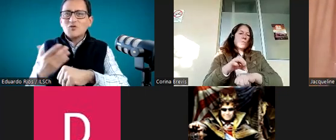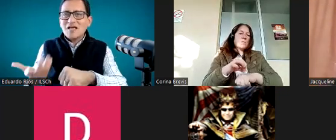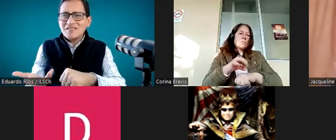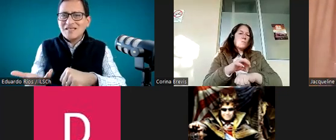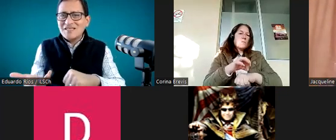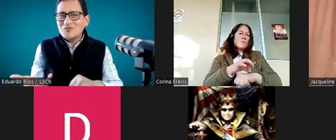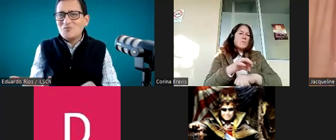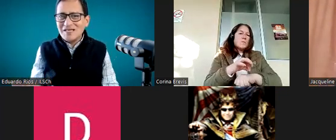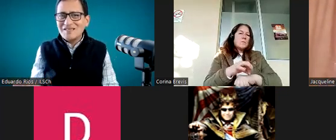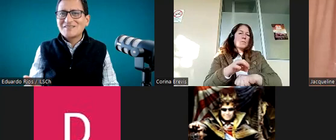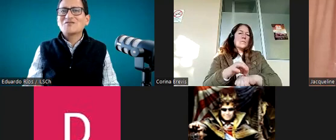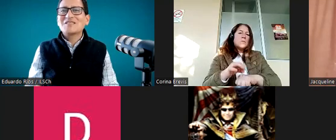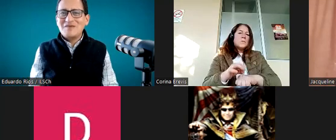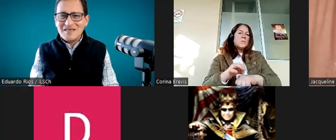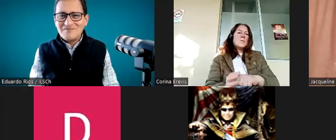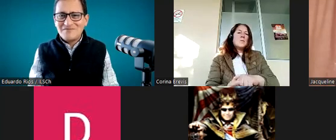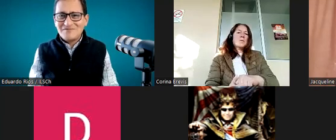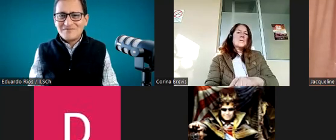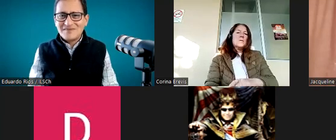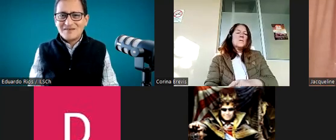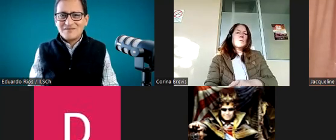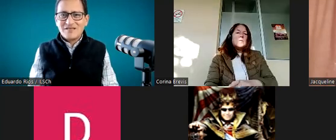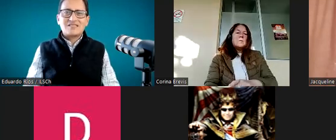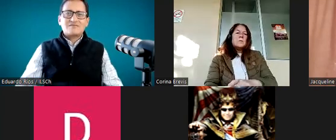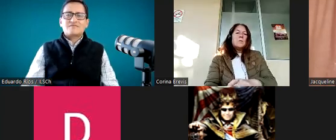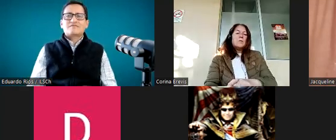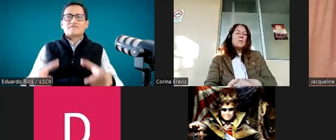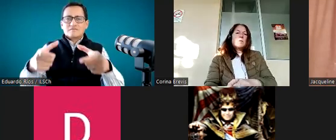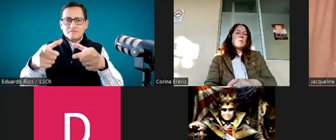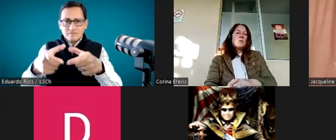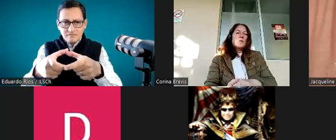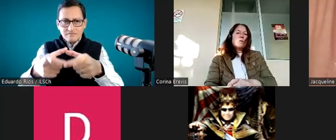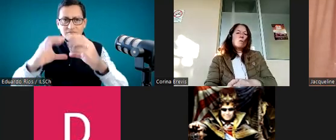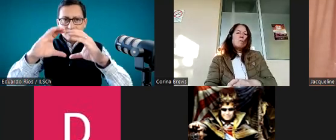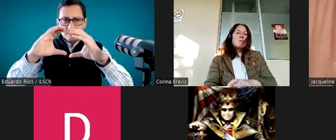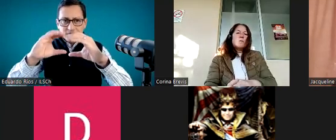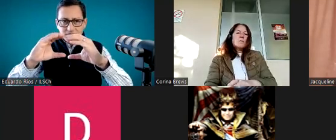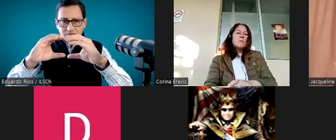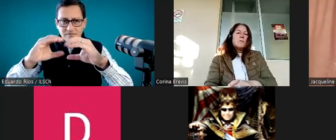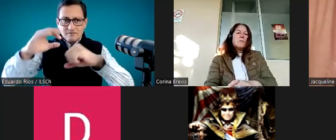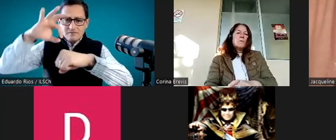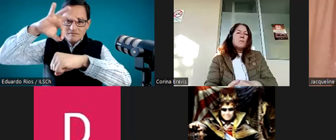Todo eso para decir que es un pan con semilla. Fíjense.